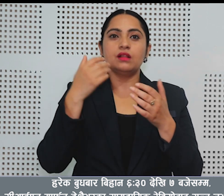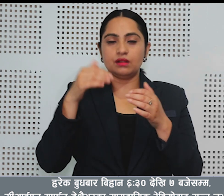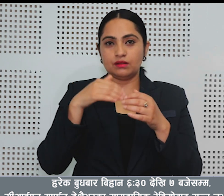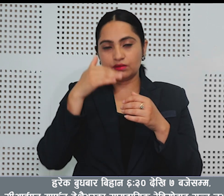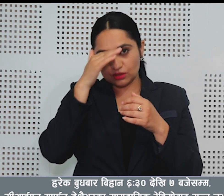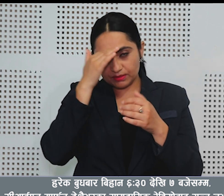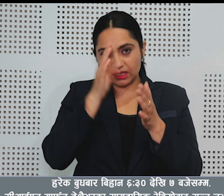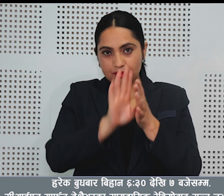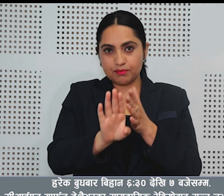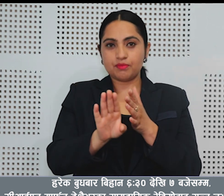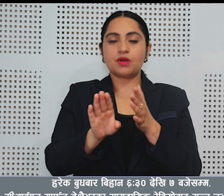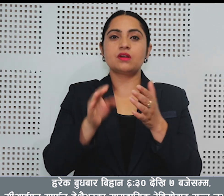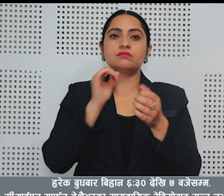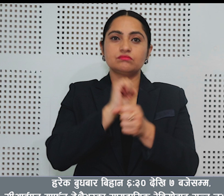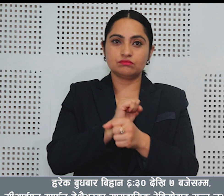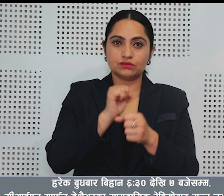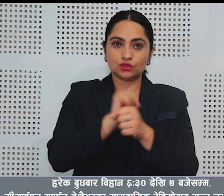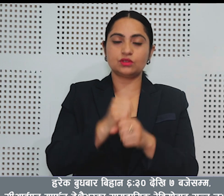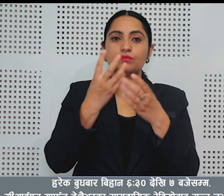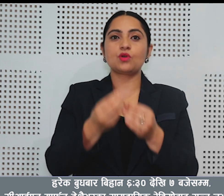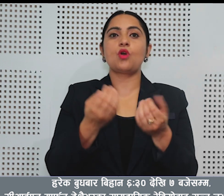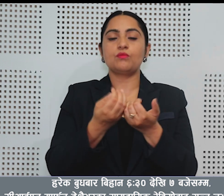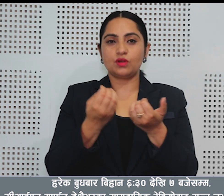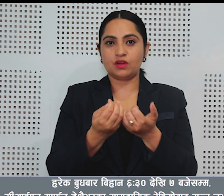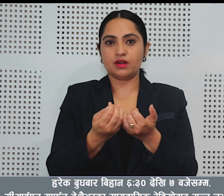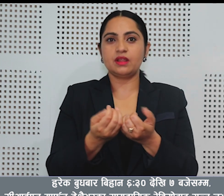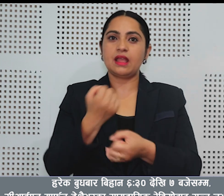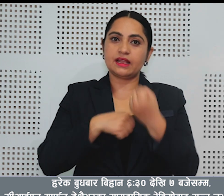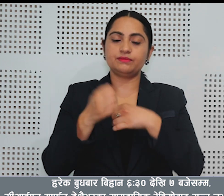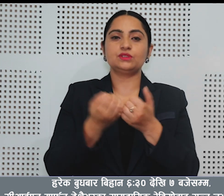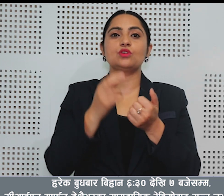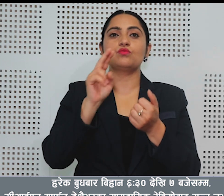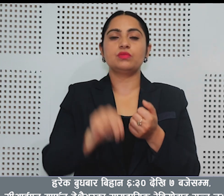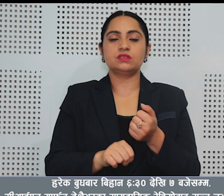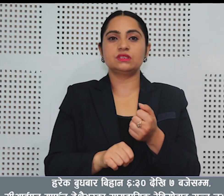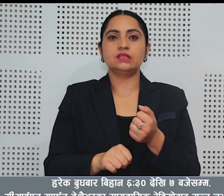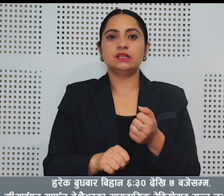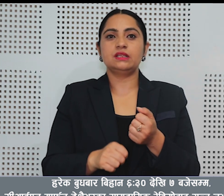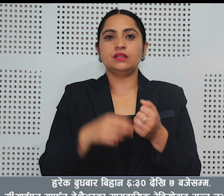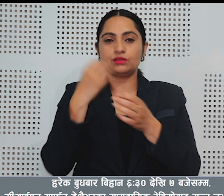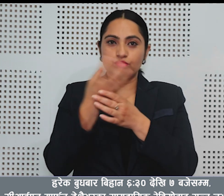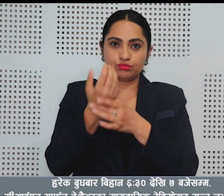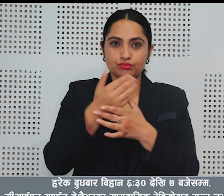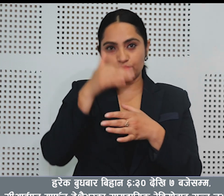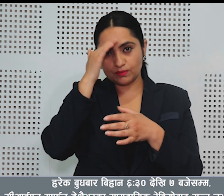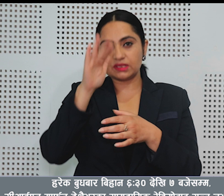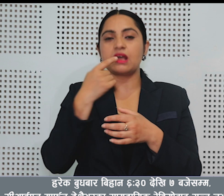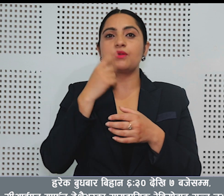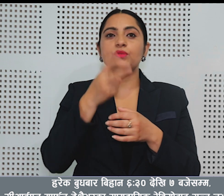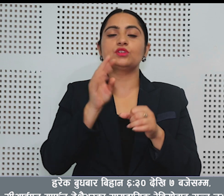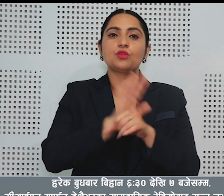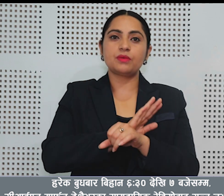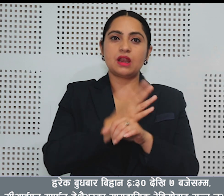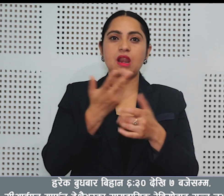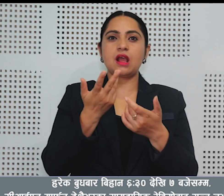जोखिम कम गर्न प्रकोप रोकथाम र न्यूनीकरण क्रियाकलापहरू गर्न सकिन्छ भने विपद आइहाले विपदका समयमा